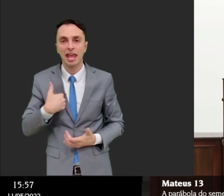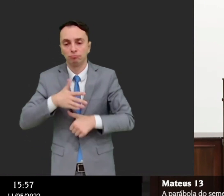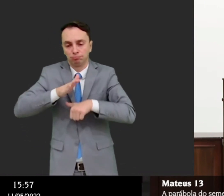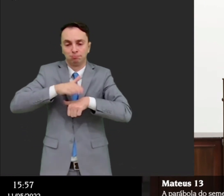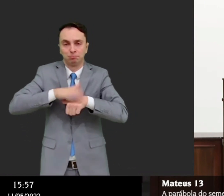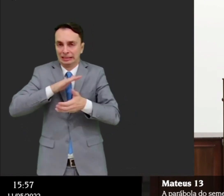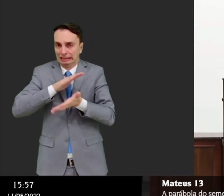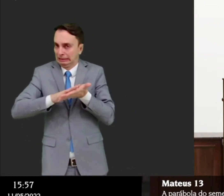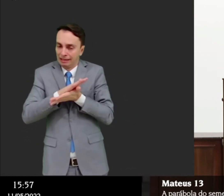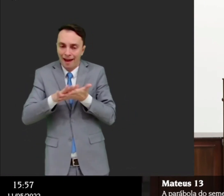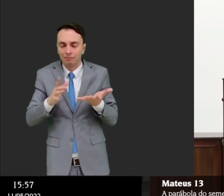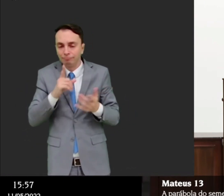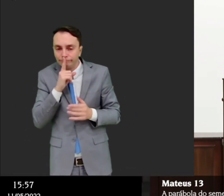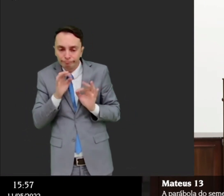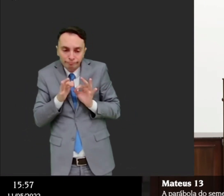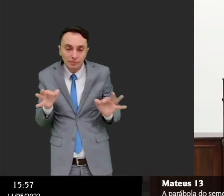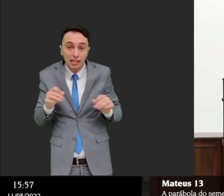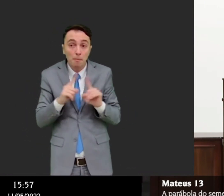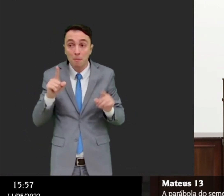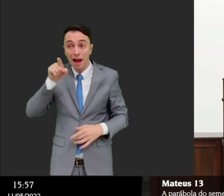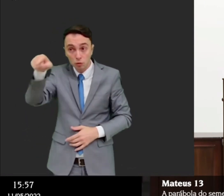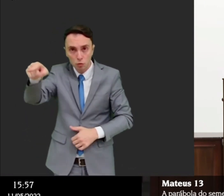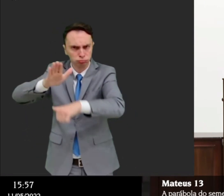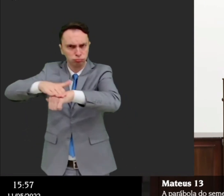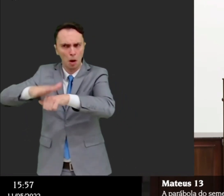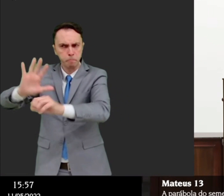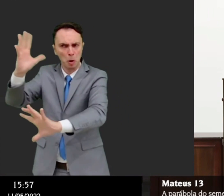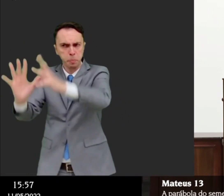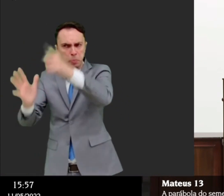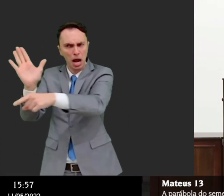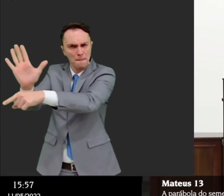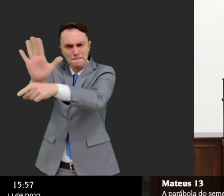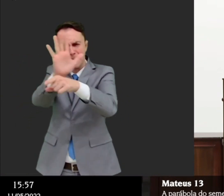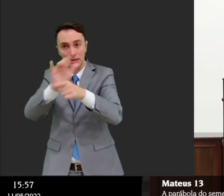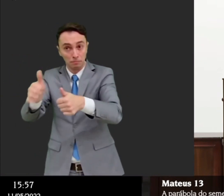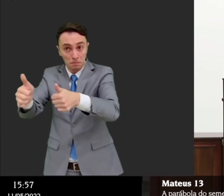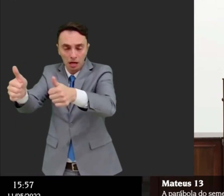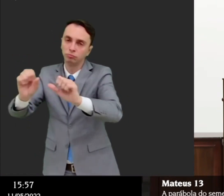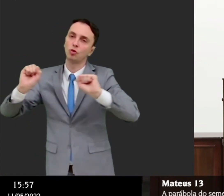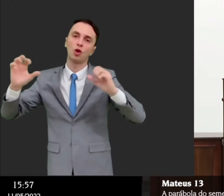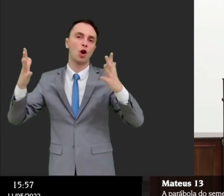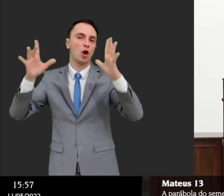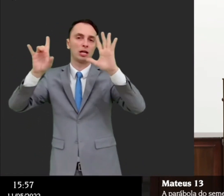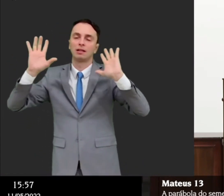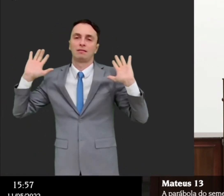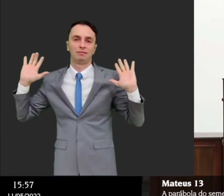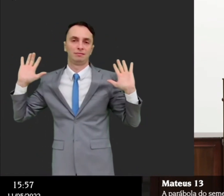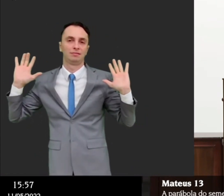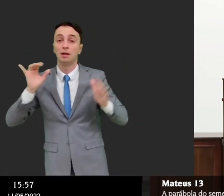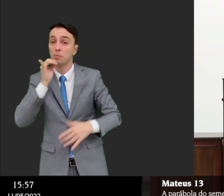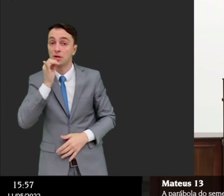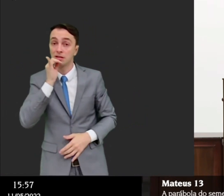para nós, também não temos falta. Se o vizinho meu, ele ali planta arroz, e eu não